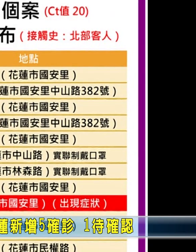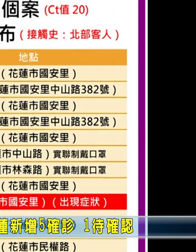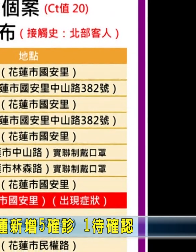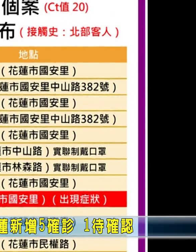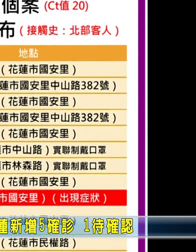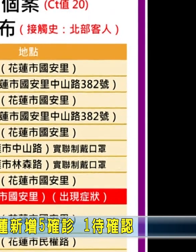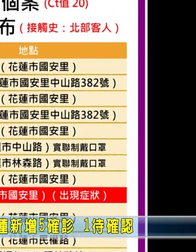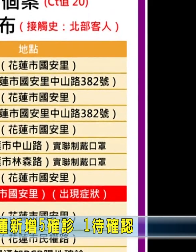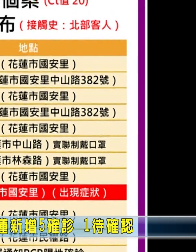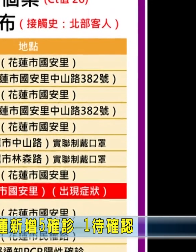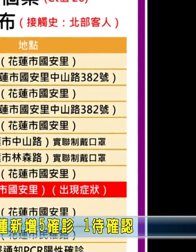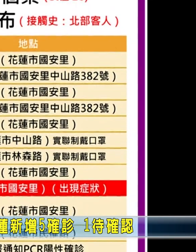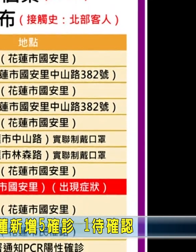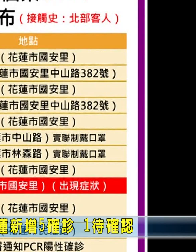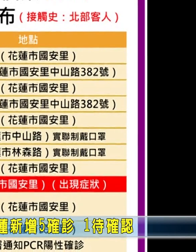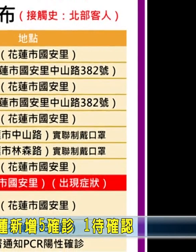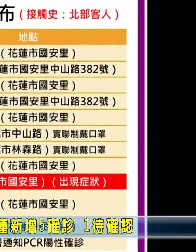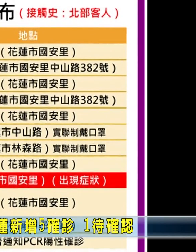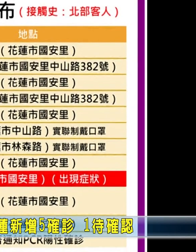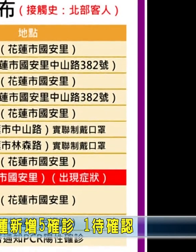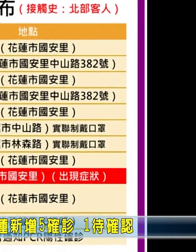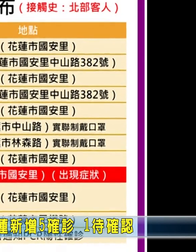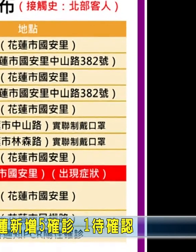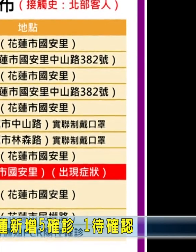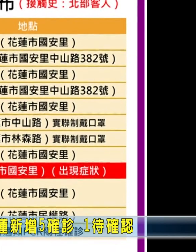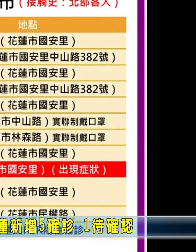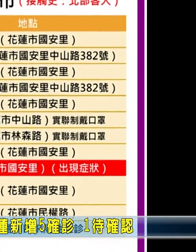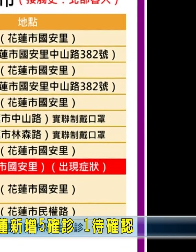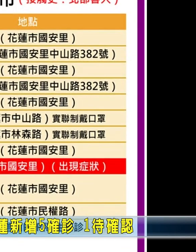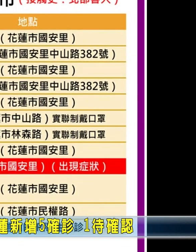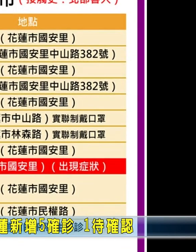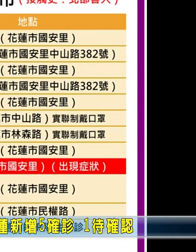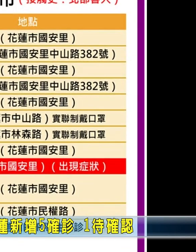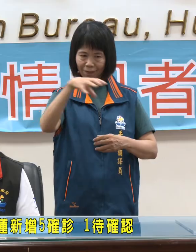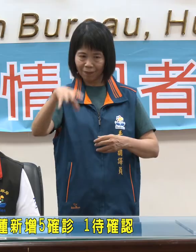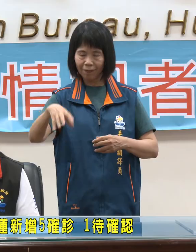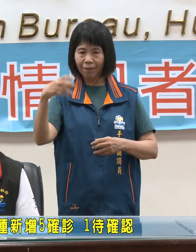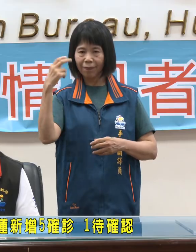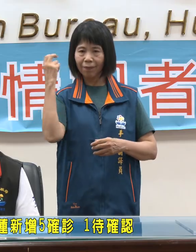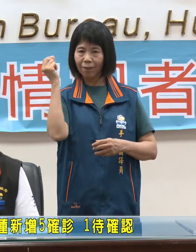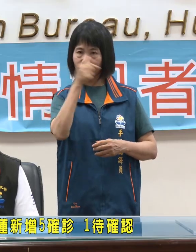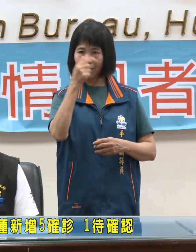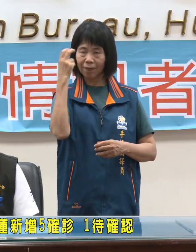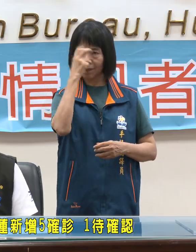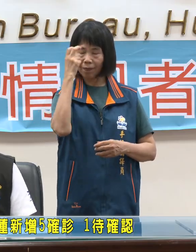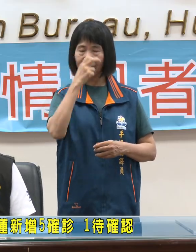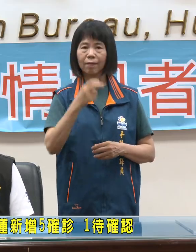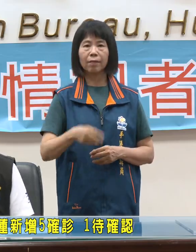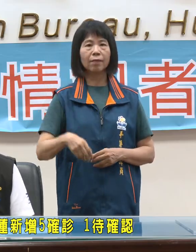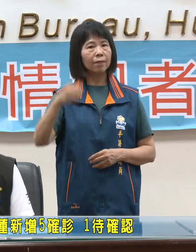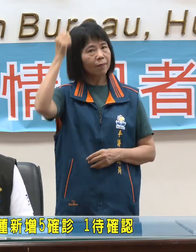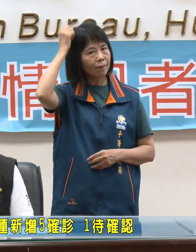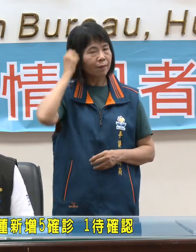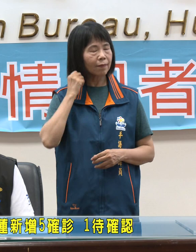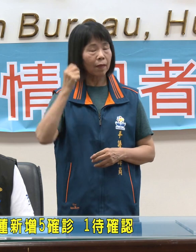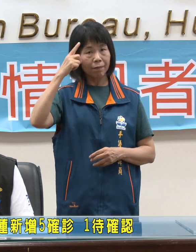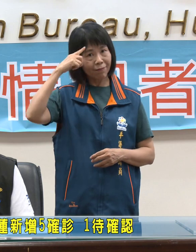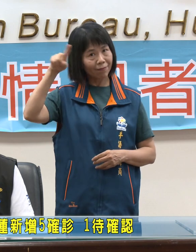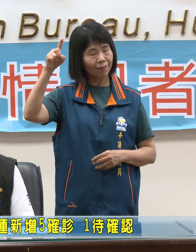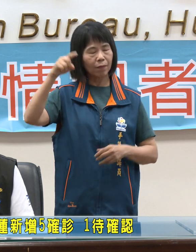市卫生局进行筛检。 我们设了2站的快筛站，是上午，明